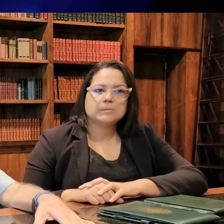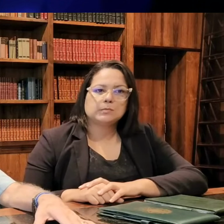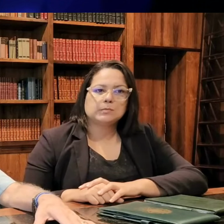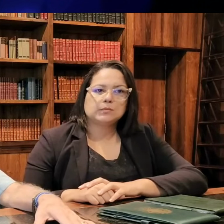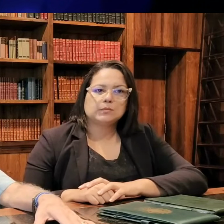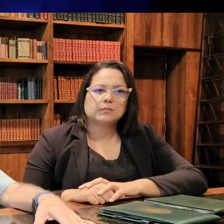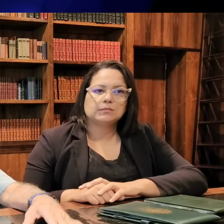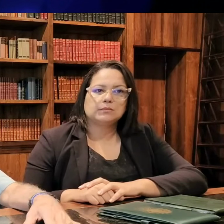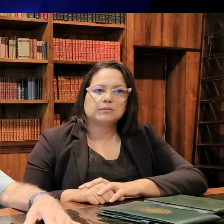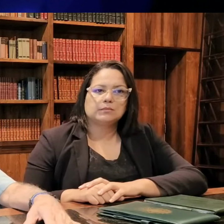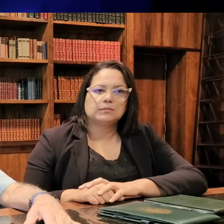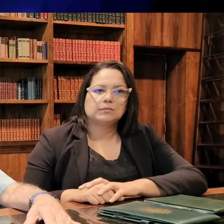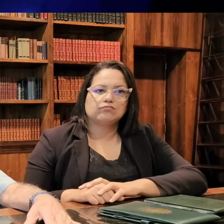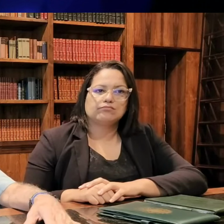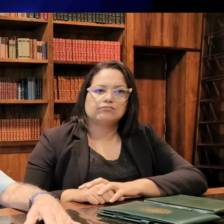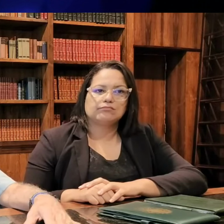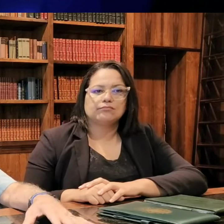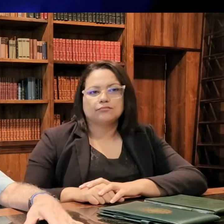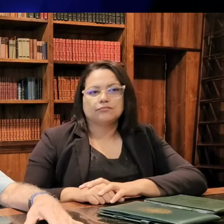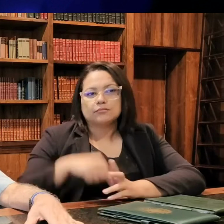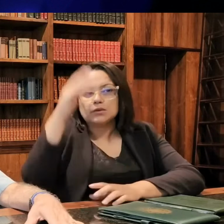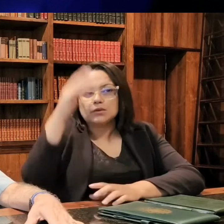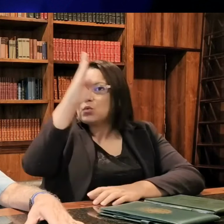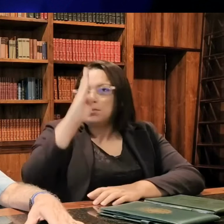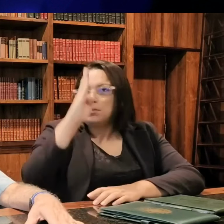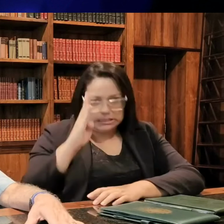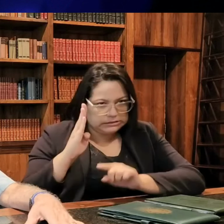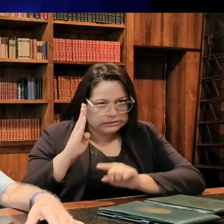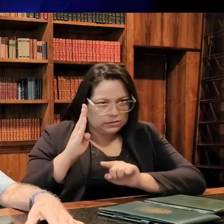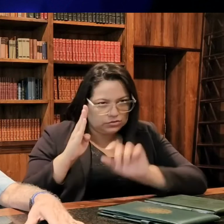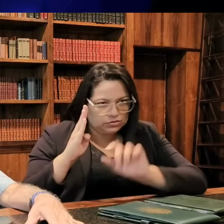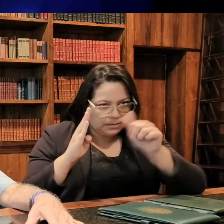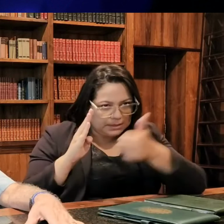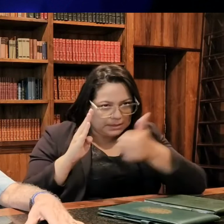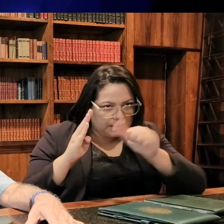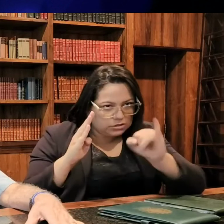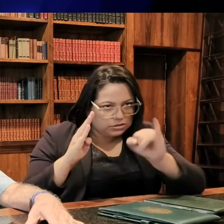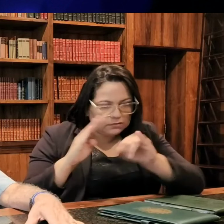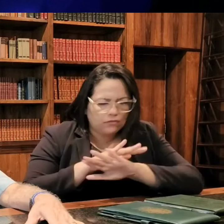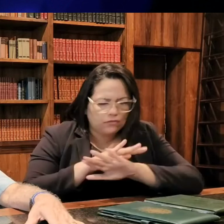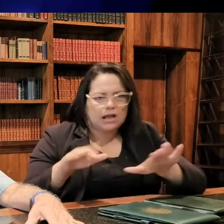O Brasil não vai se acabar dia 1º.